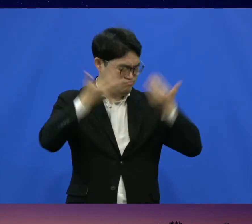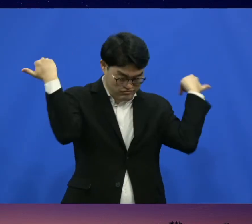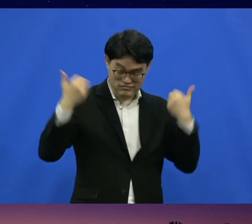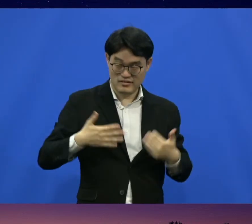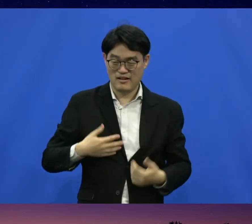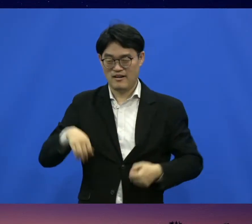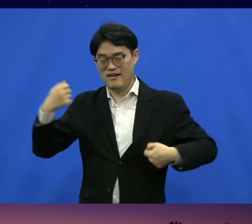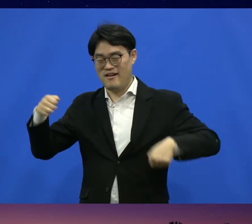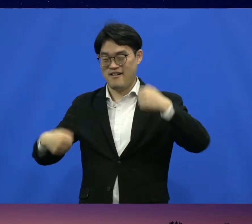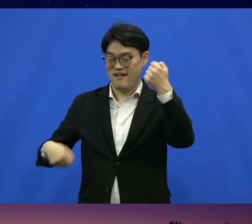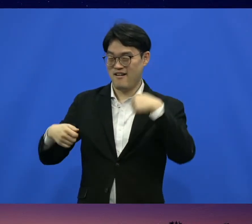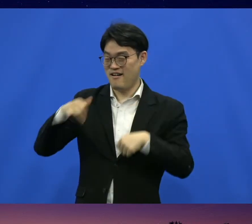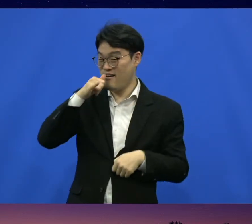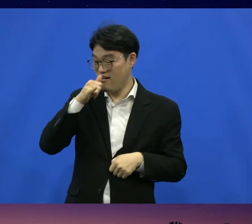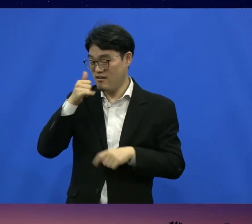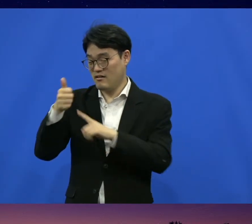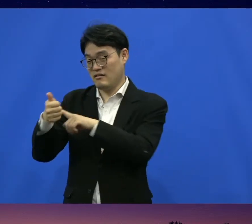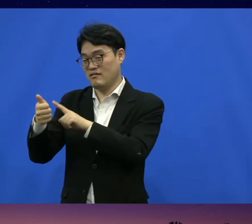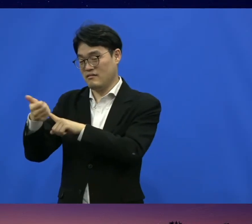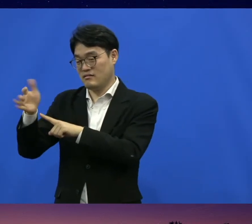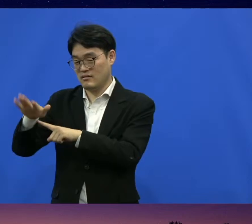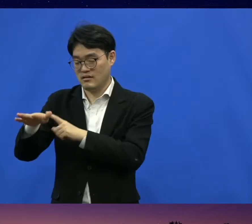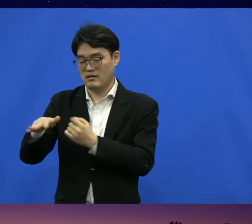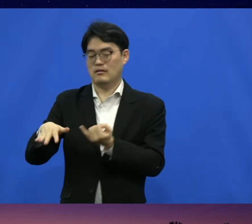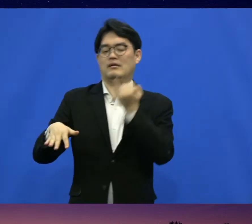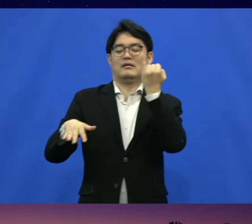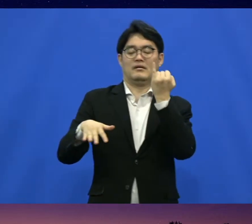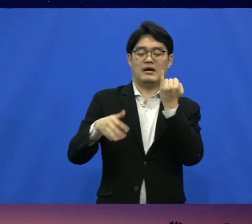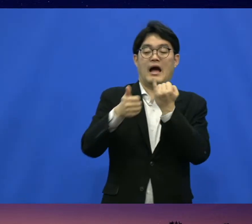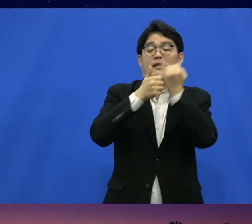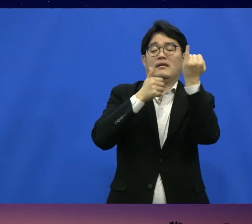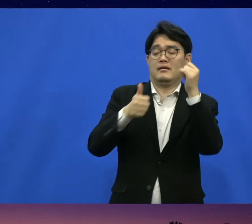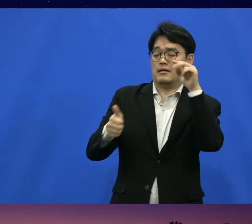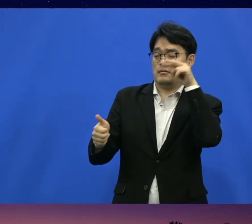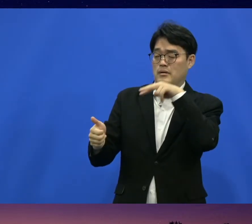근데 그의 아내 미갈은 그걸 바라보면서